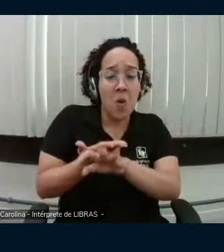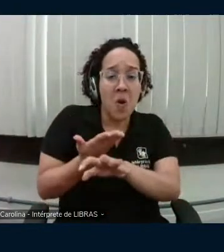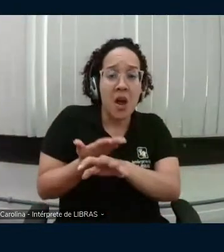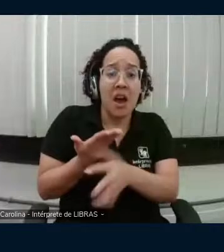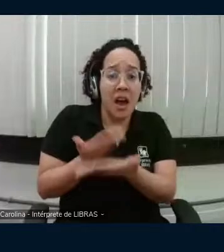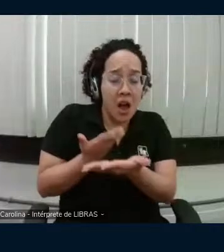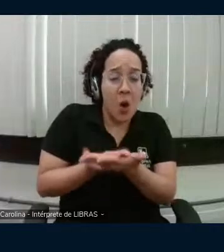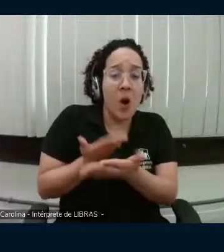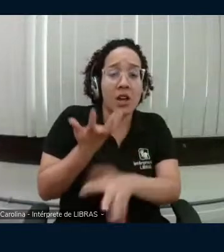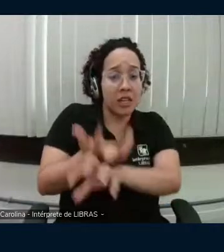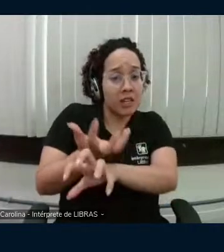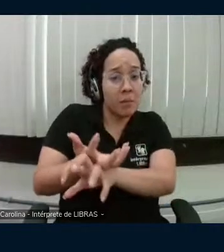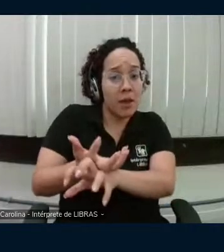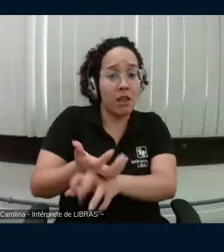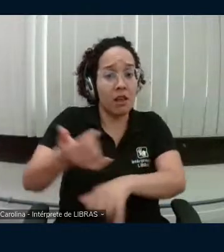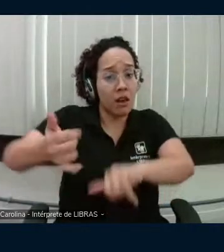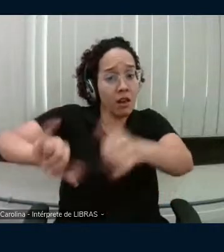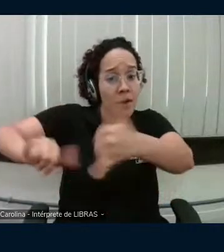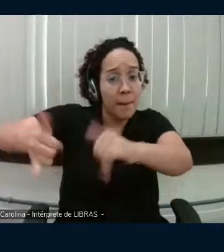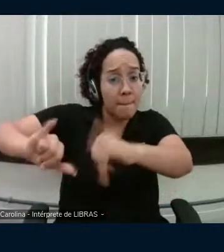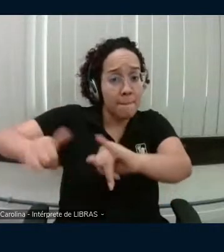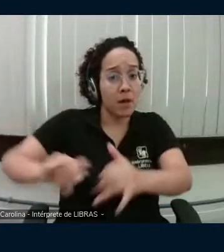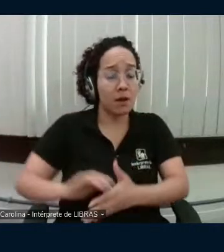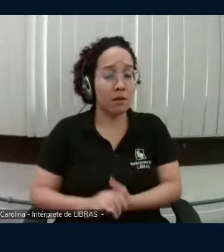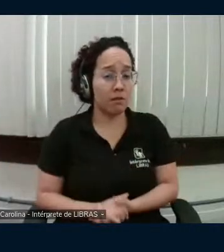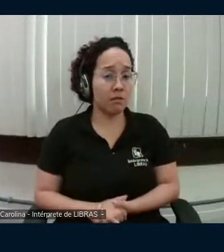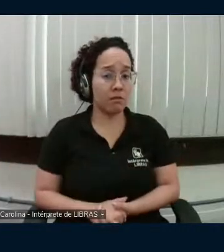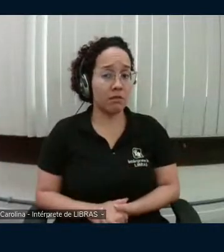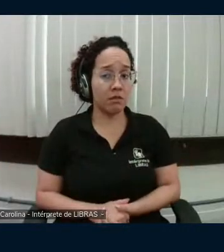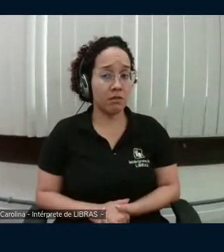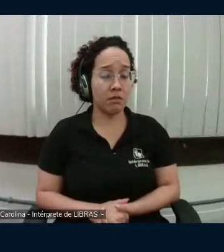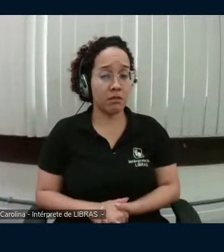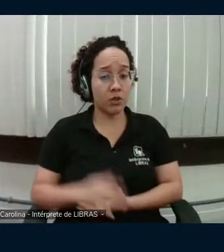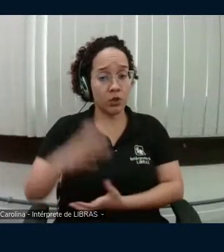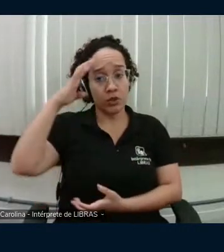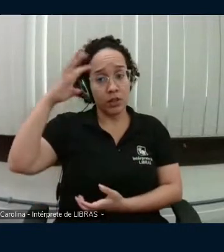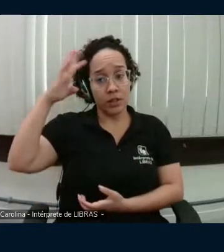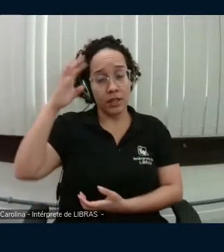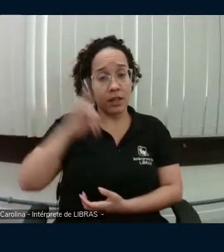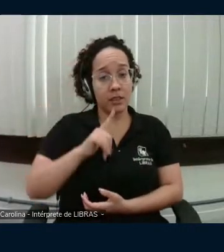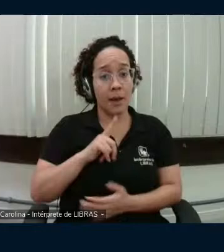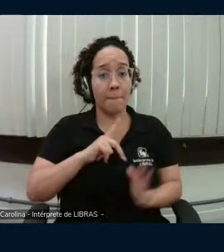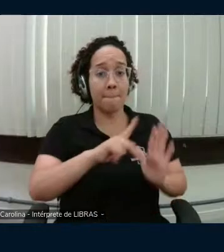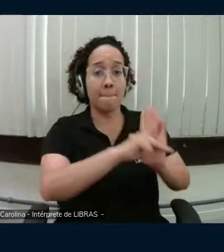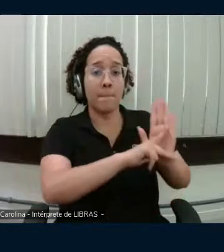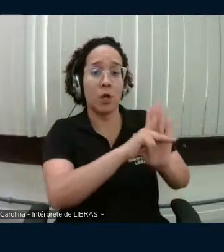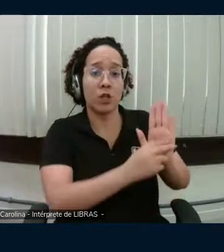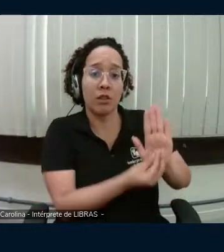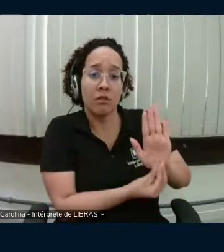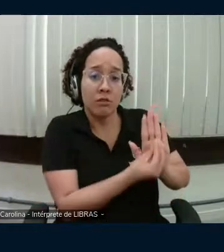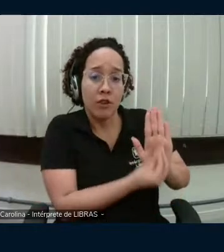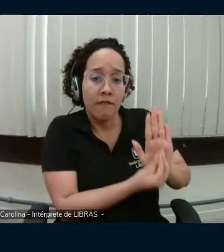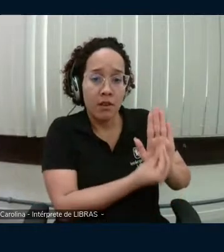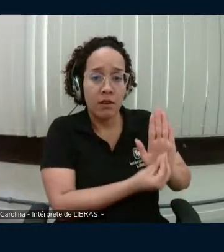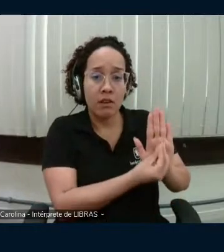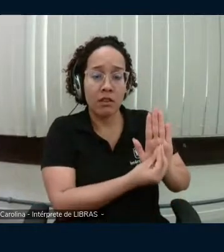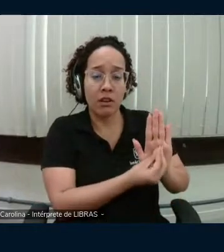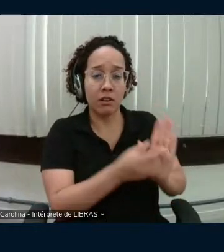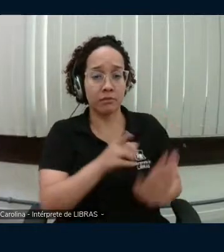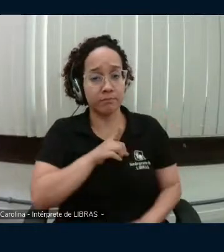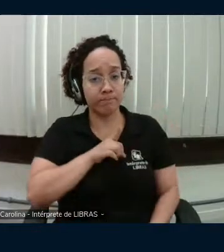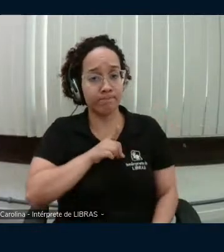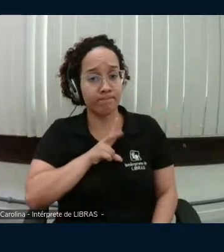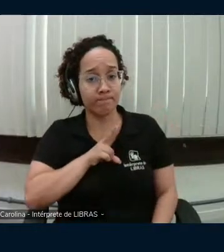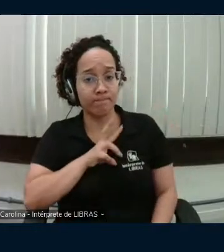Com toda, né, eu tenho sonho, sim, essa coisa que inventaram chamada projeto de vida no ensino médio, muitos dos